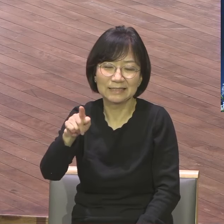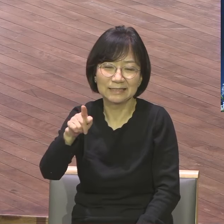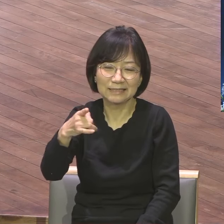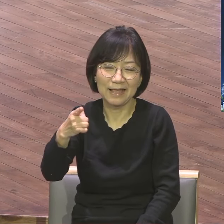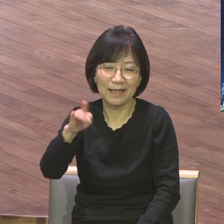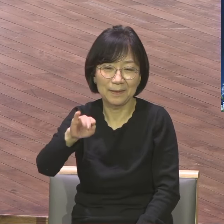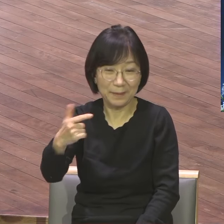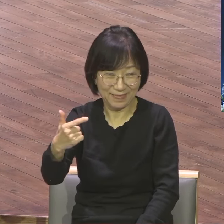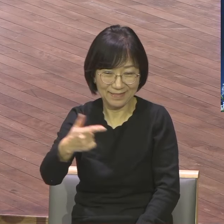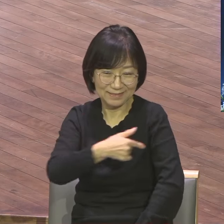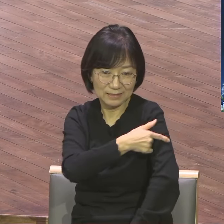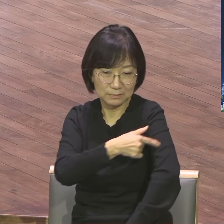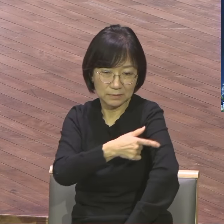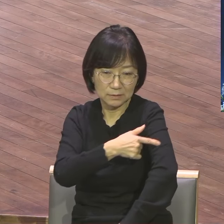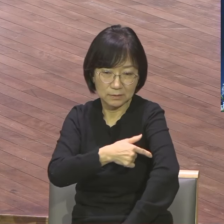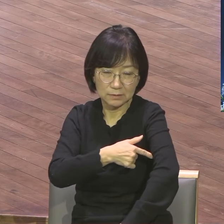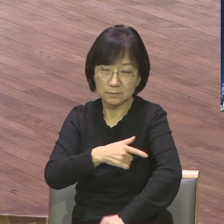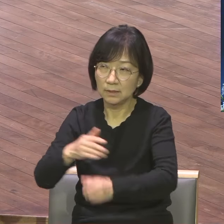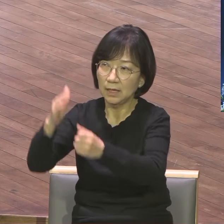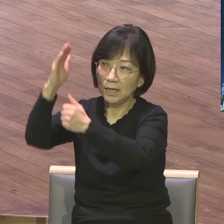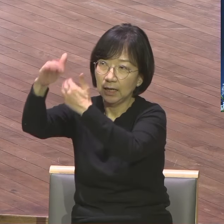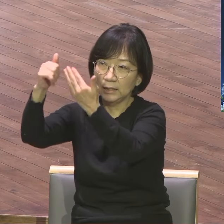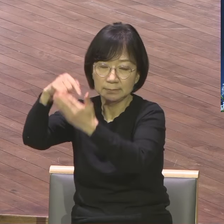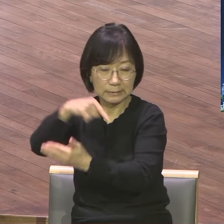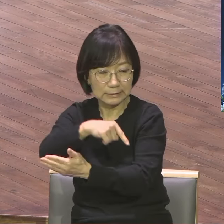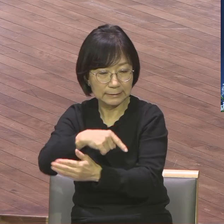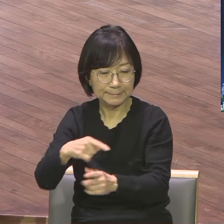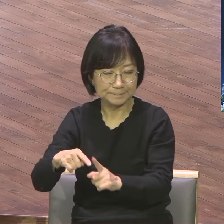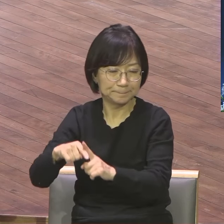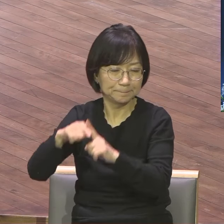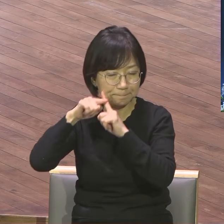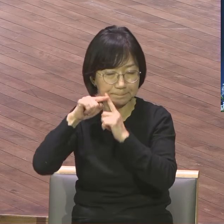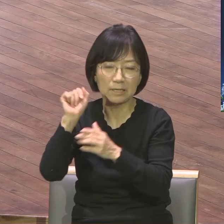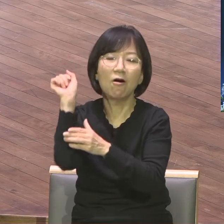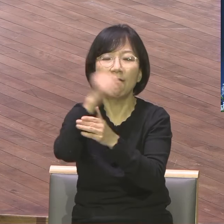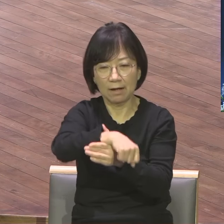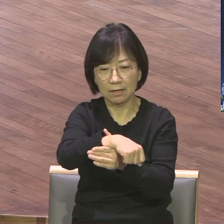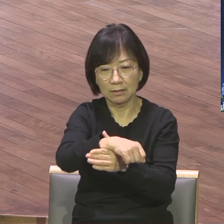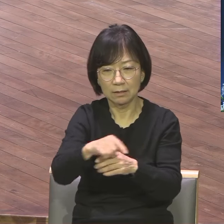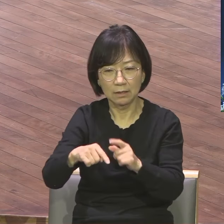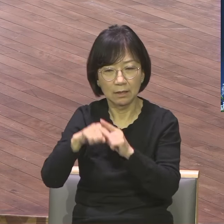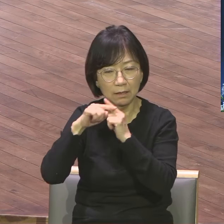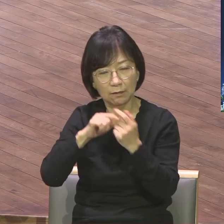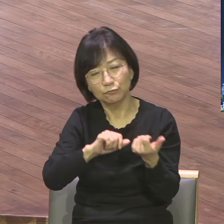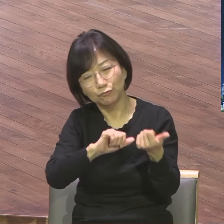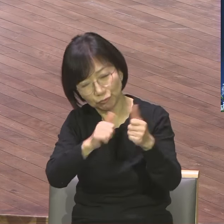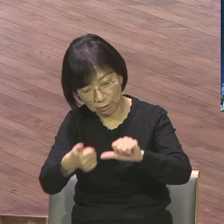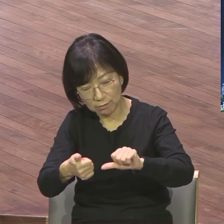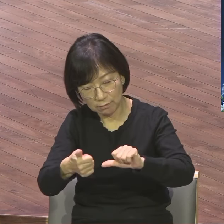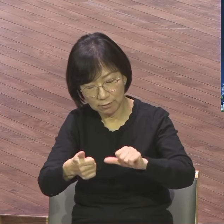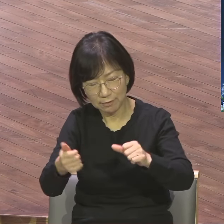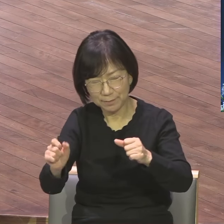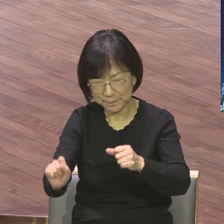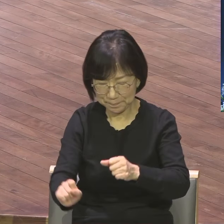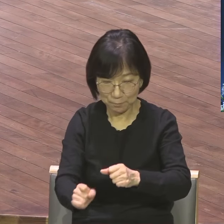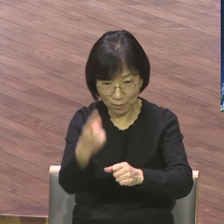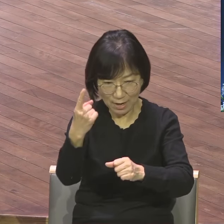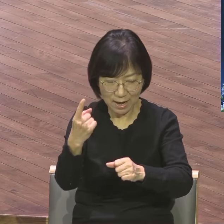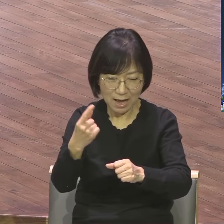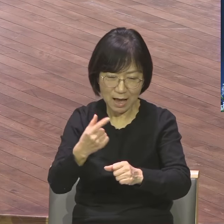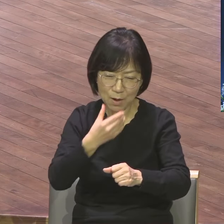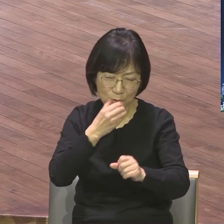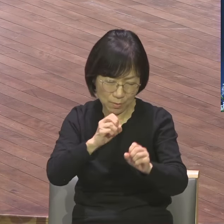하나님이 죽이심으로 그 순교의 피로 말미암아 교회가 어떻게 합니까? 안일함을 파괴시키고 다시